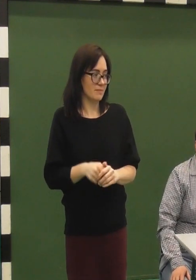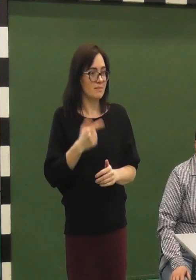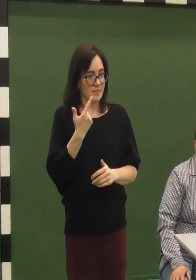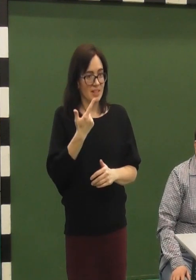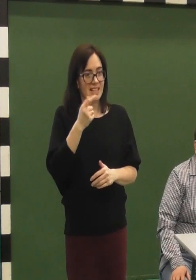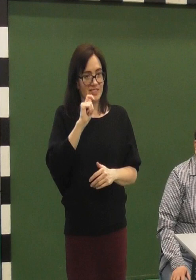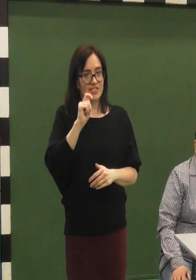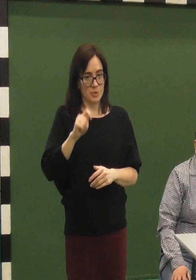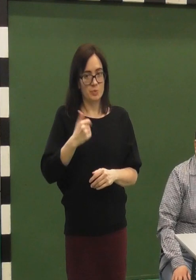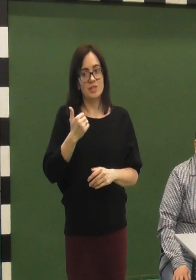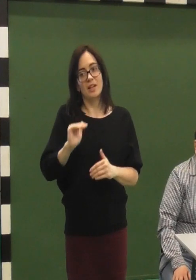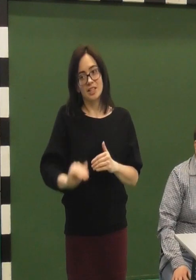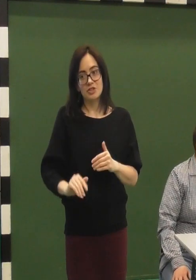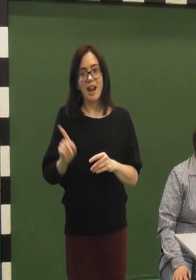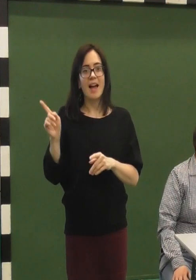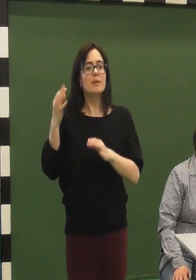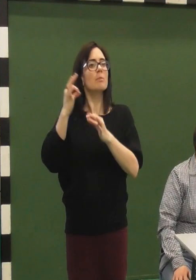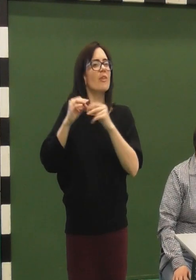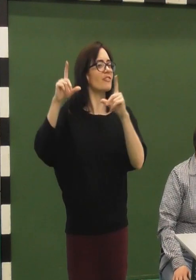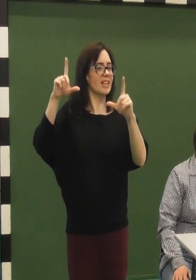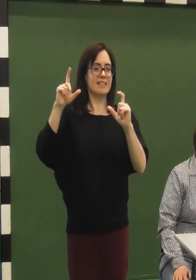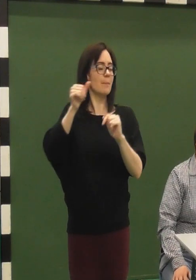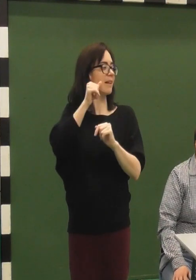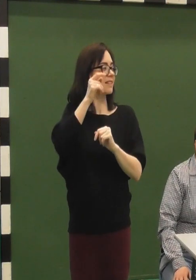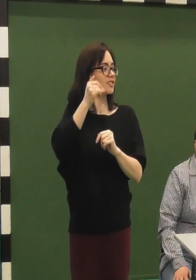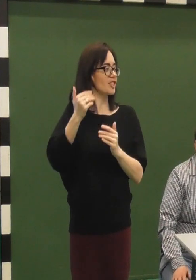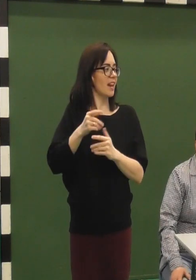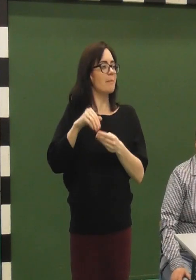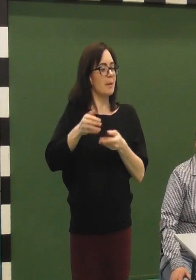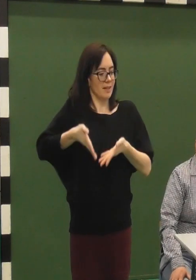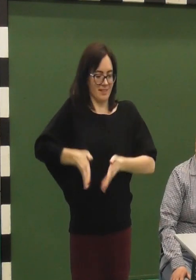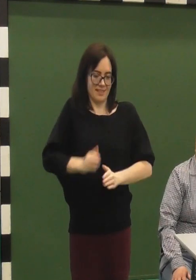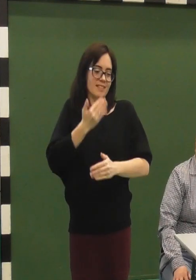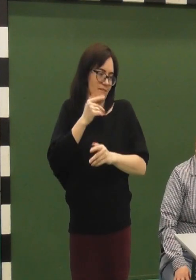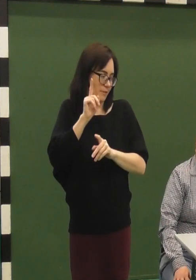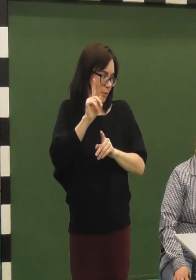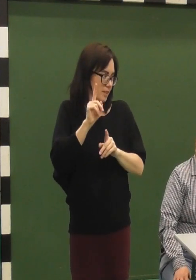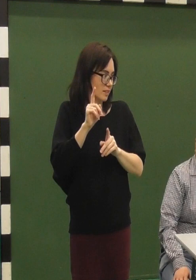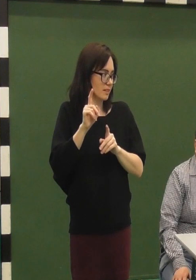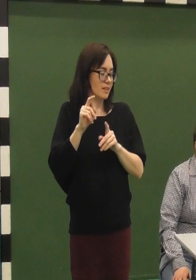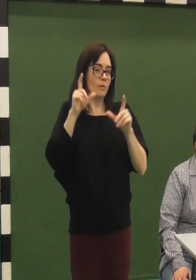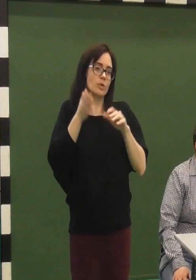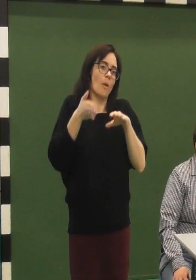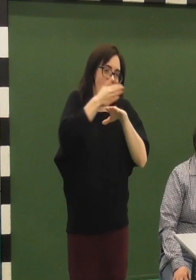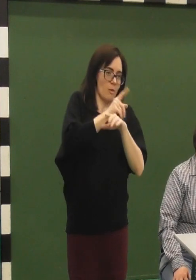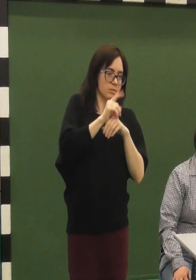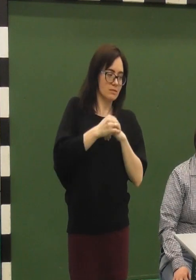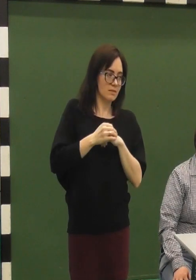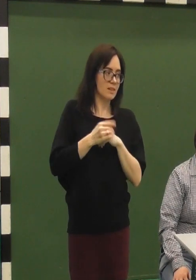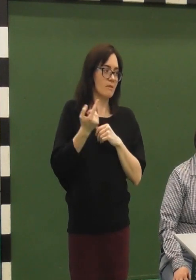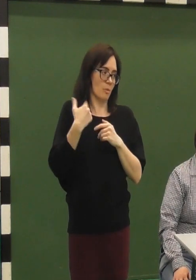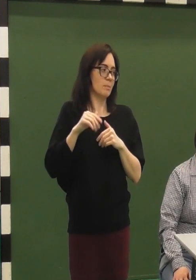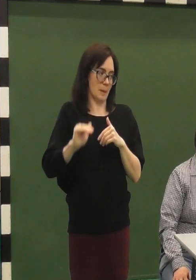és a kislány, aki nincs itt a képen, mert akkor még nem született meg, amikor ez a kép készül. De amikor